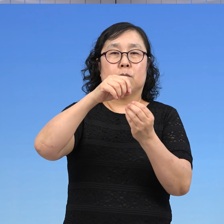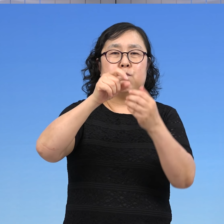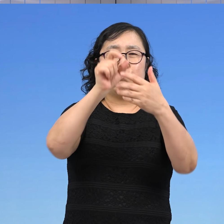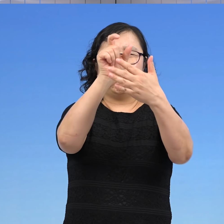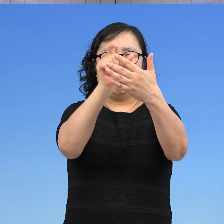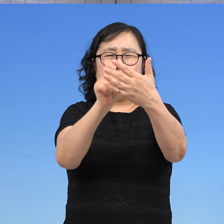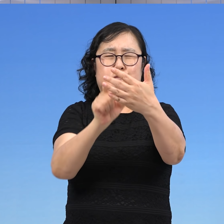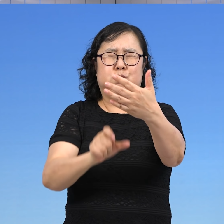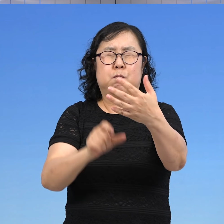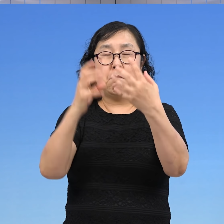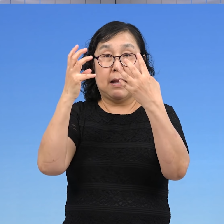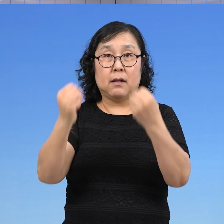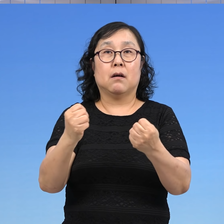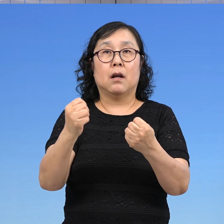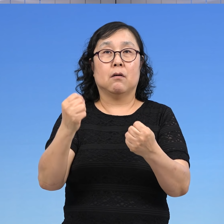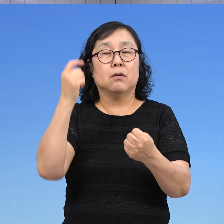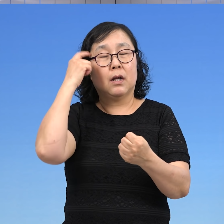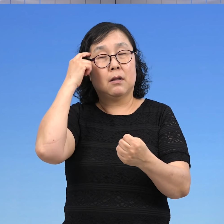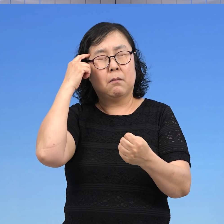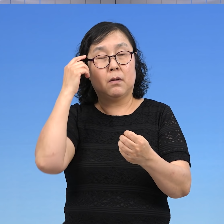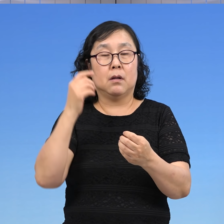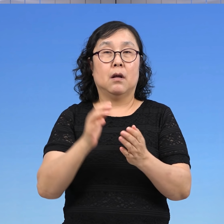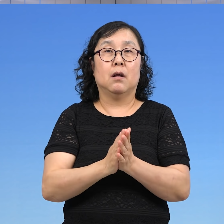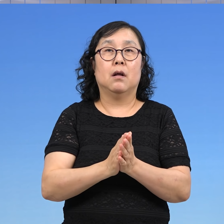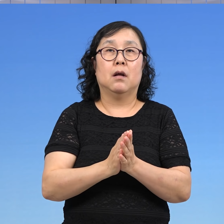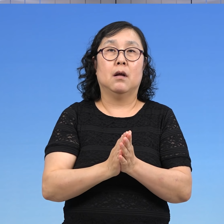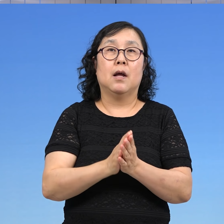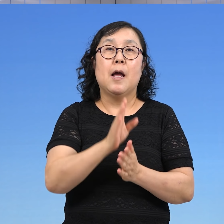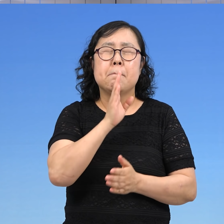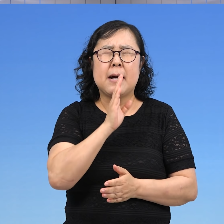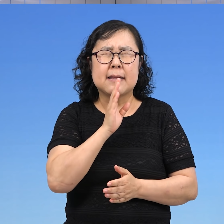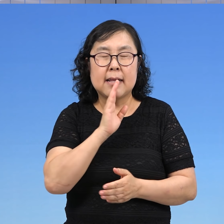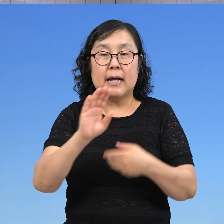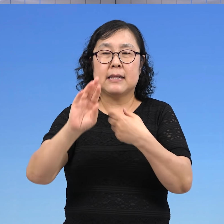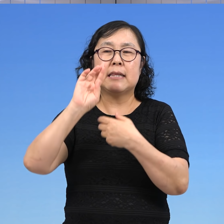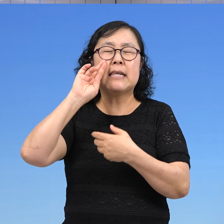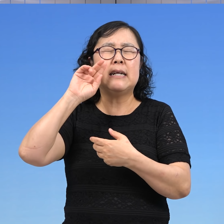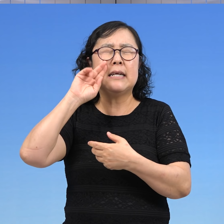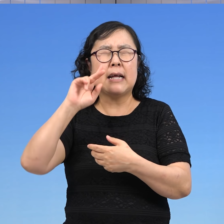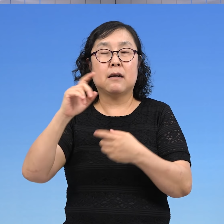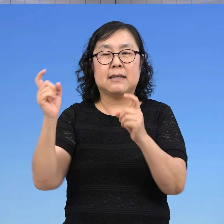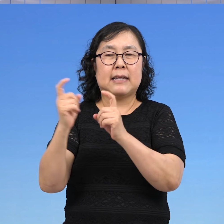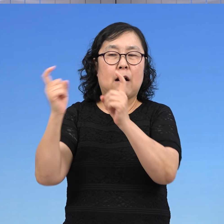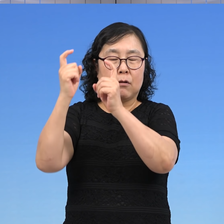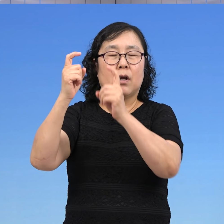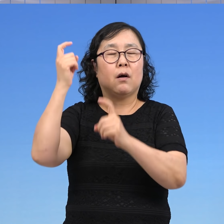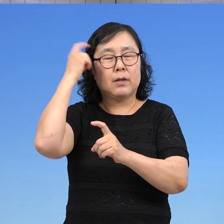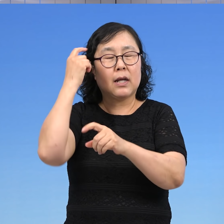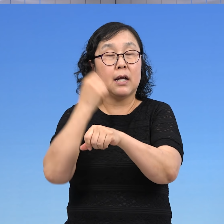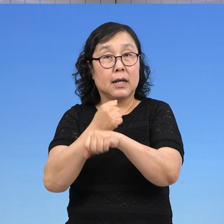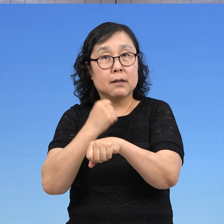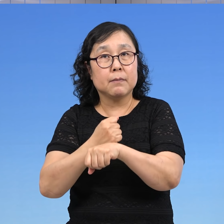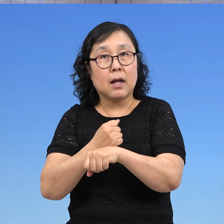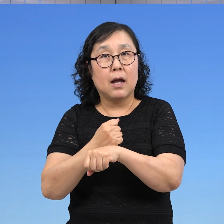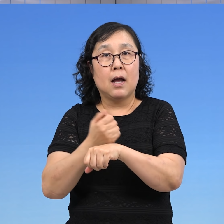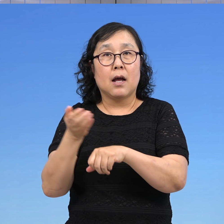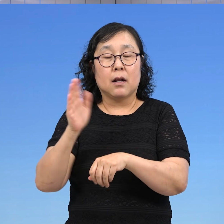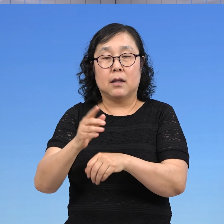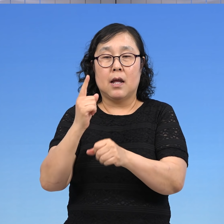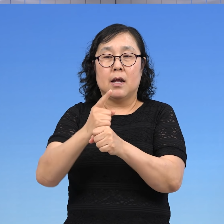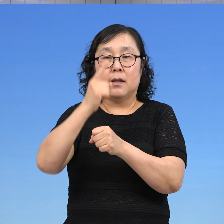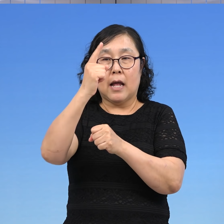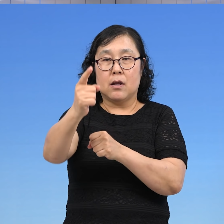많았습니다 믿음이 없어 가지고 아니 이게 뭐 이게 나가라는 소리로 2 jj 제목 전 까지는 뭐 막연하게